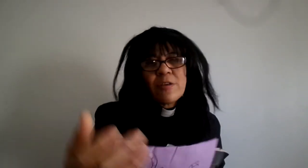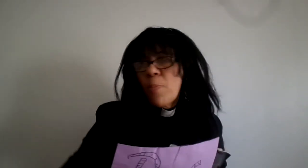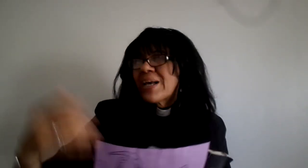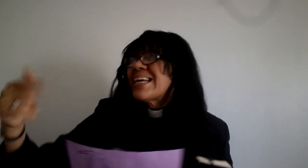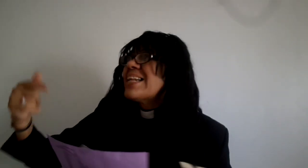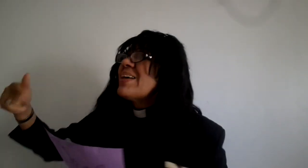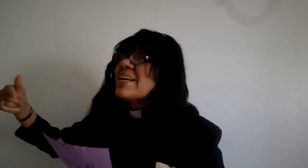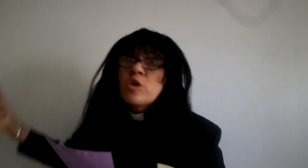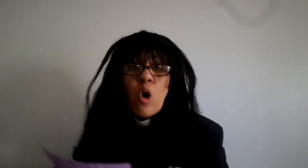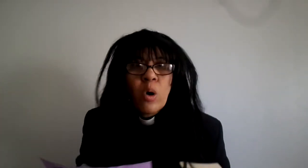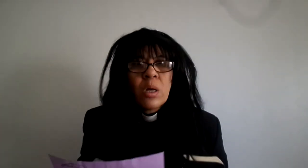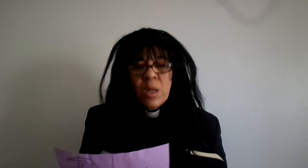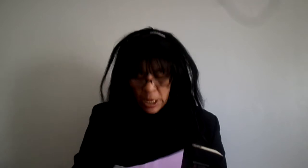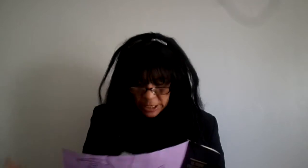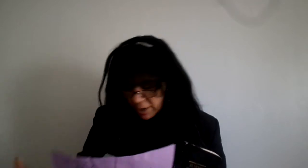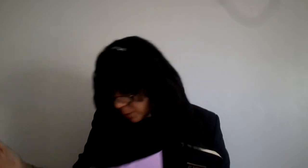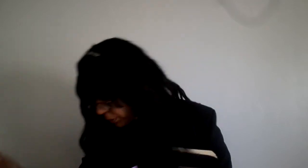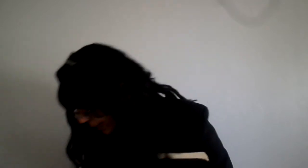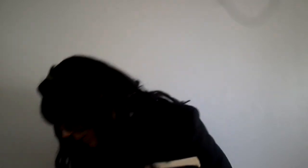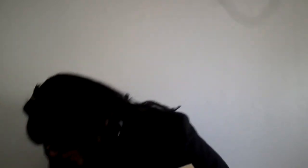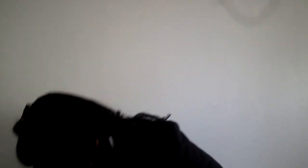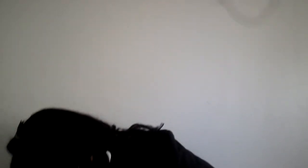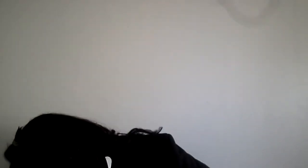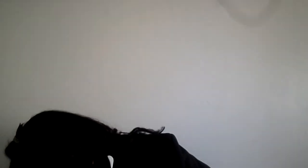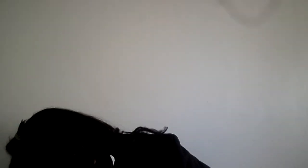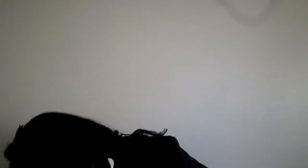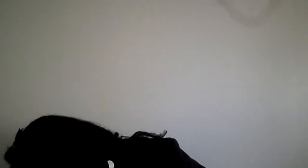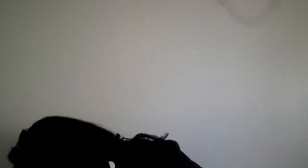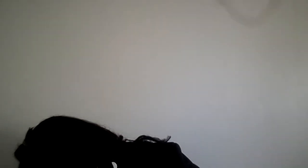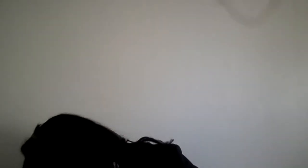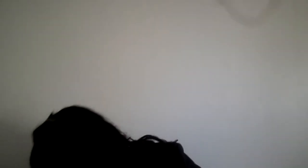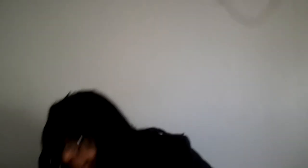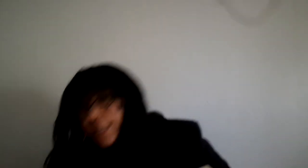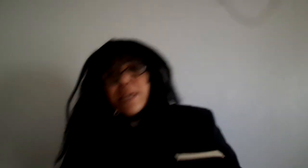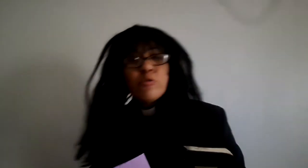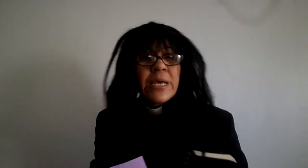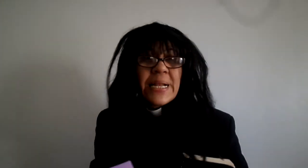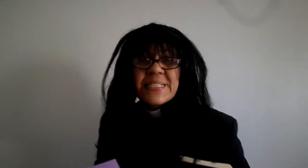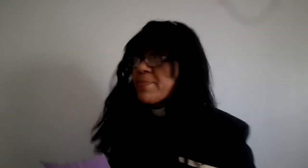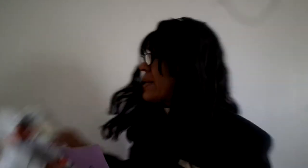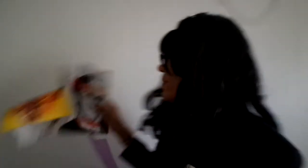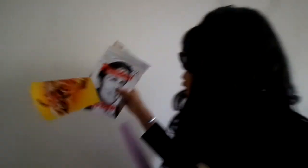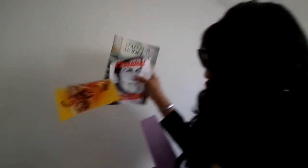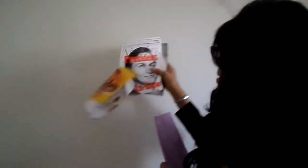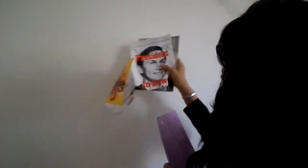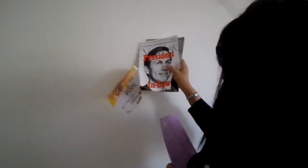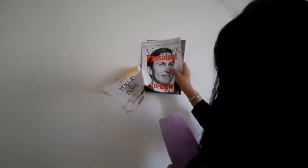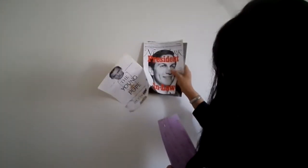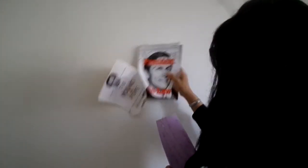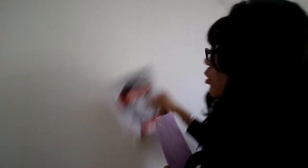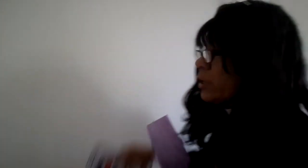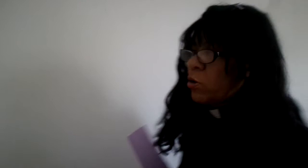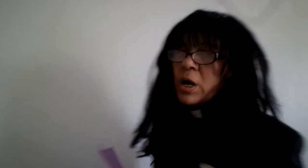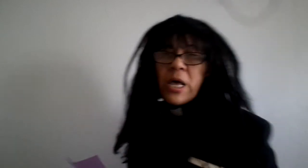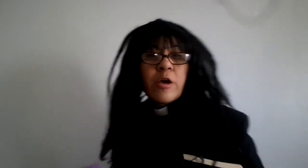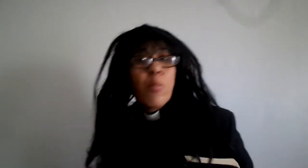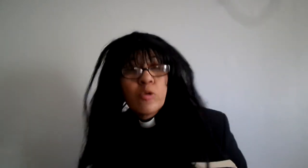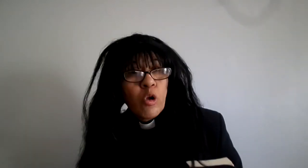a Dios porque quiere ver a Dios. Quiere ver una cara en la barra. Y quiere ir a una iglesia y ver a Dios ahí mismo como los católicos. Y como no lo